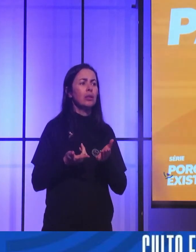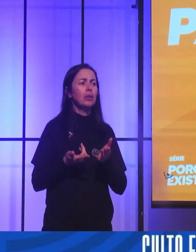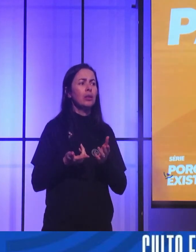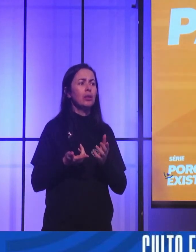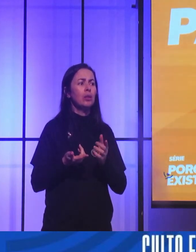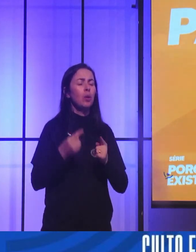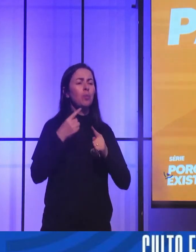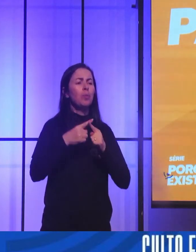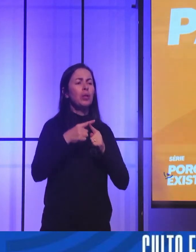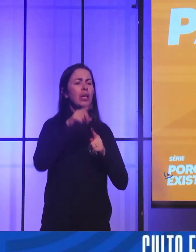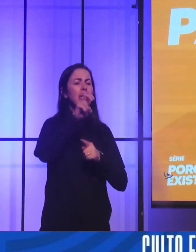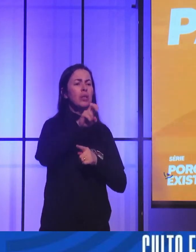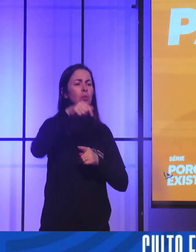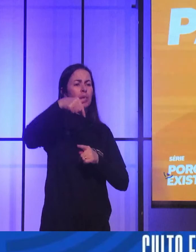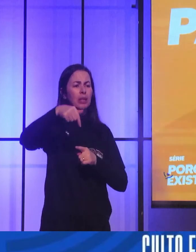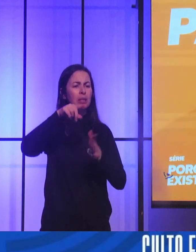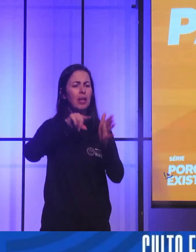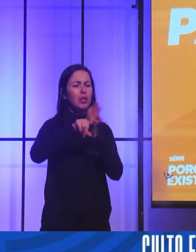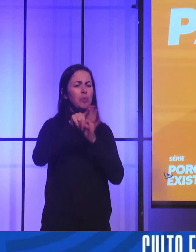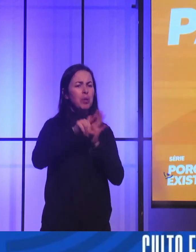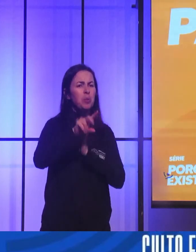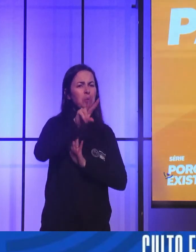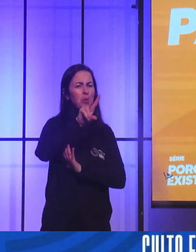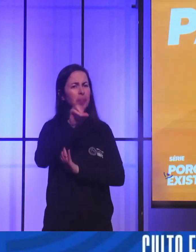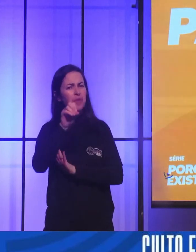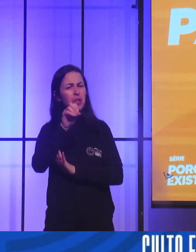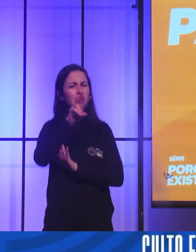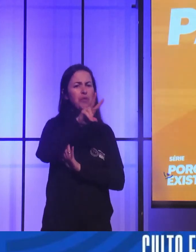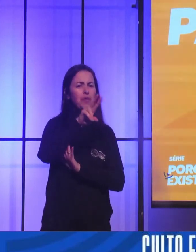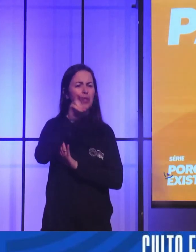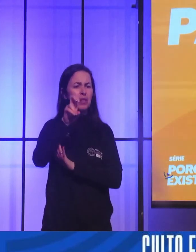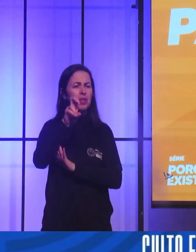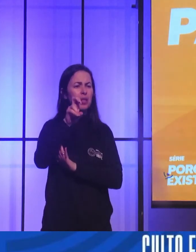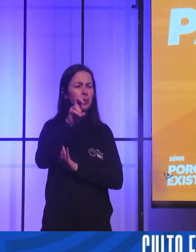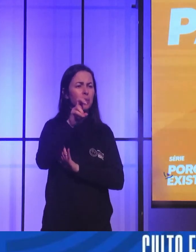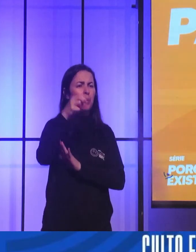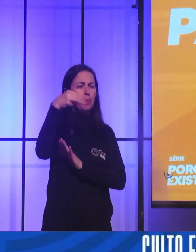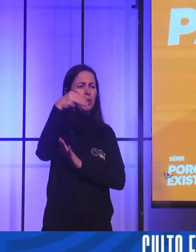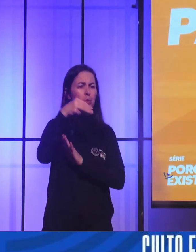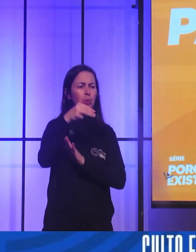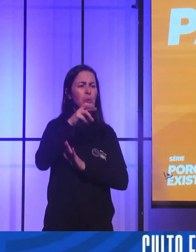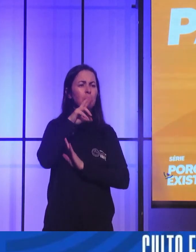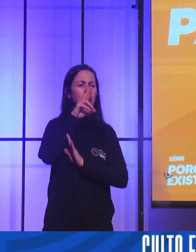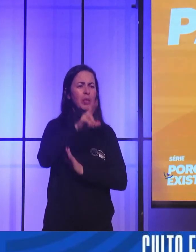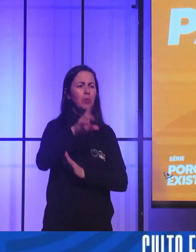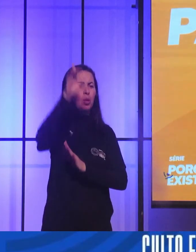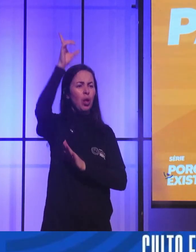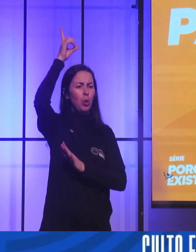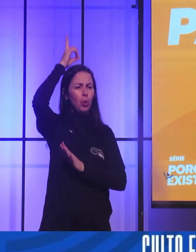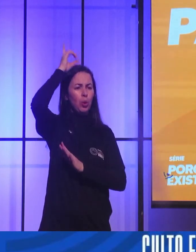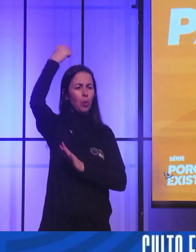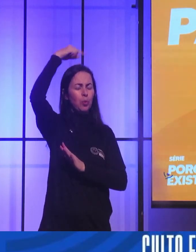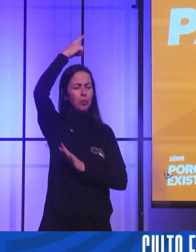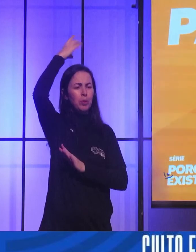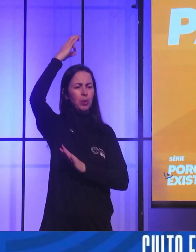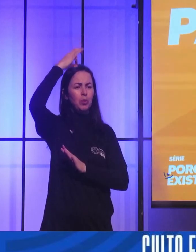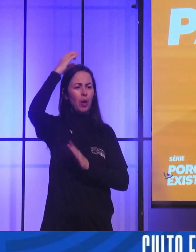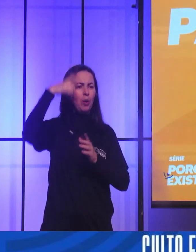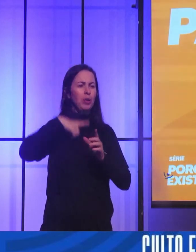57 perguntas, você vai levar aí uns 20, 25 minutos para responder a respeito dos dons espirituais.